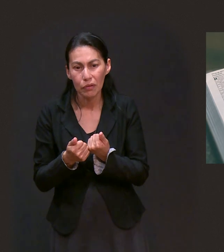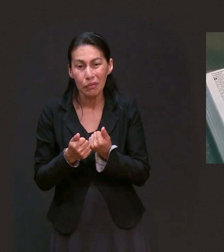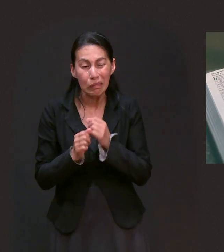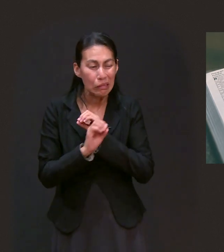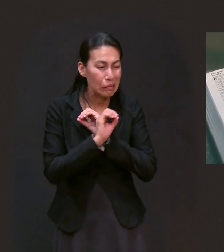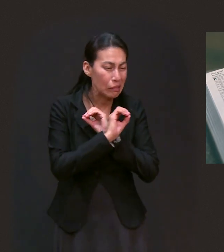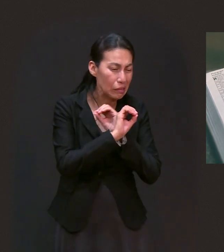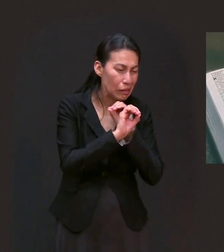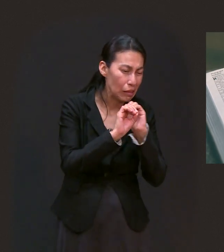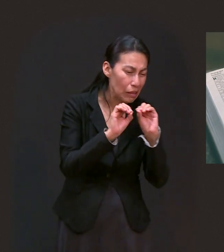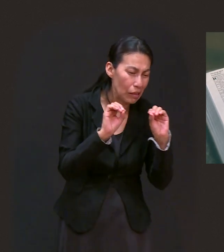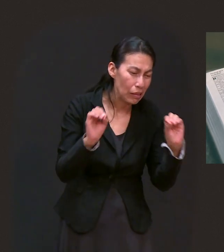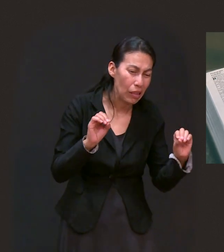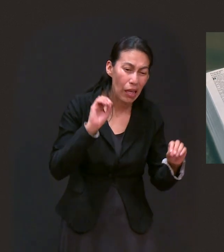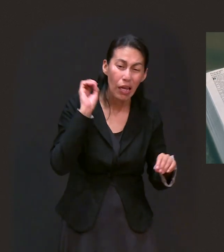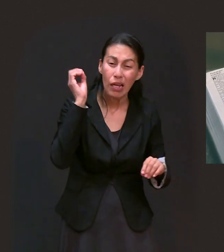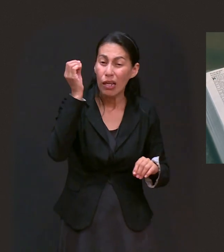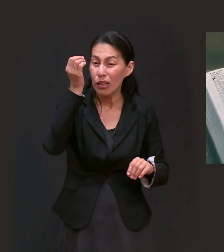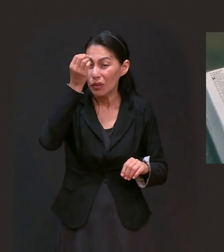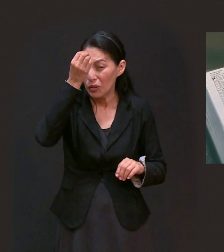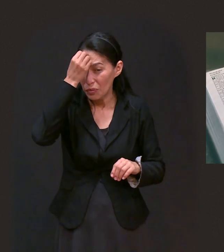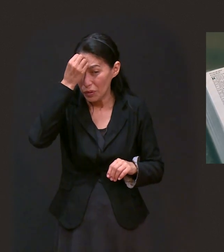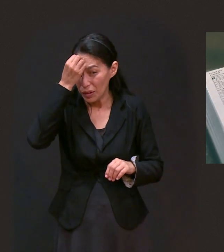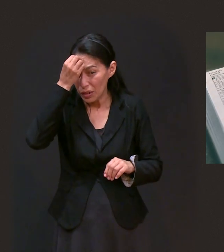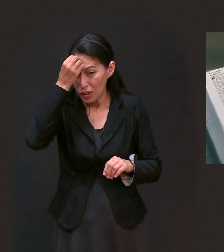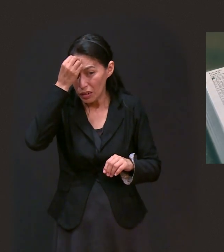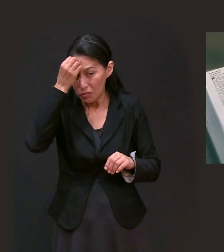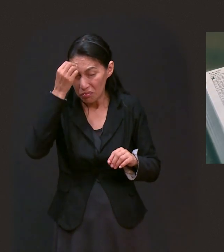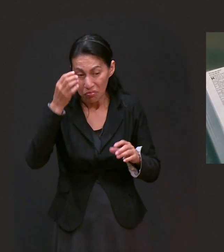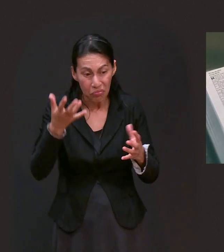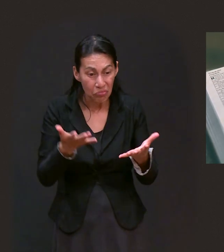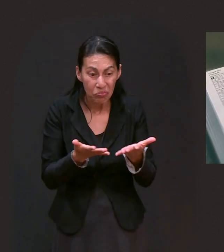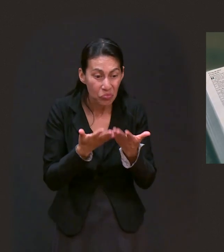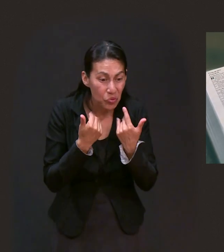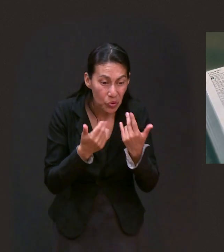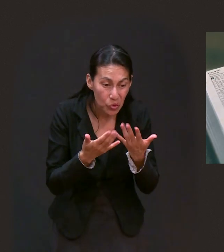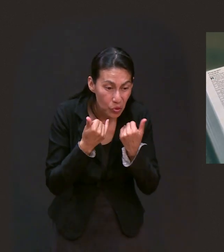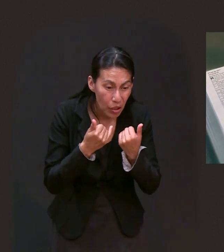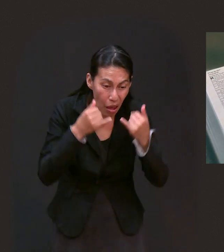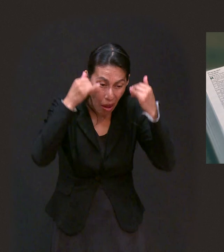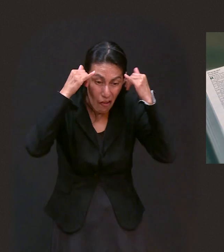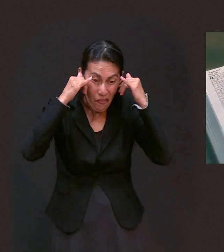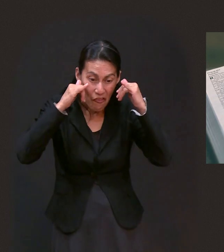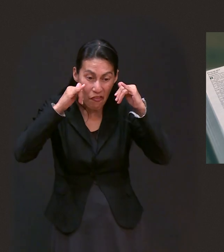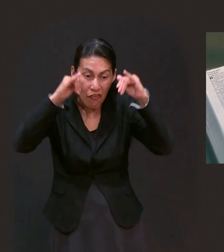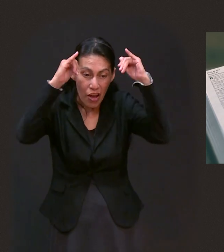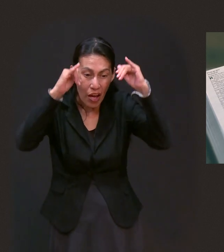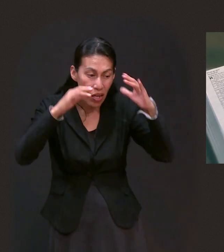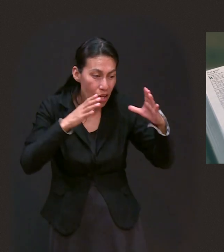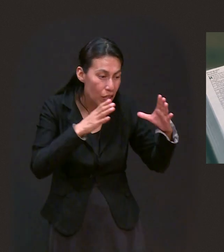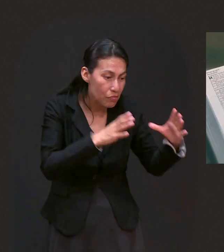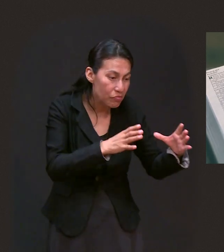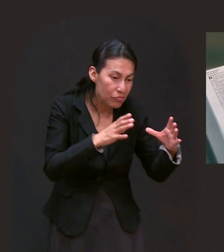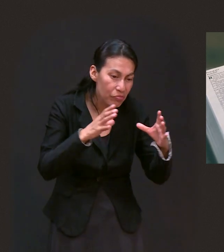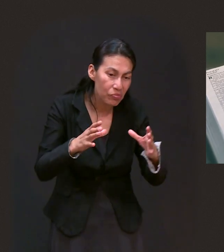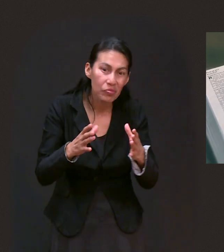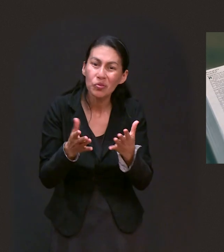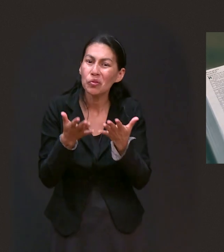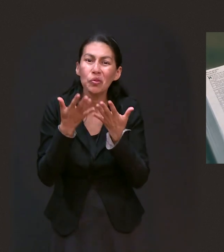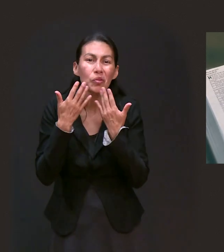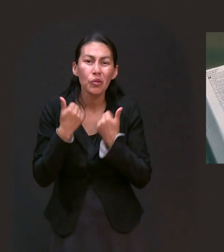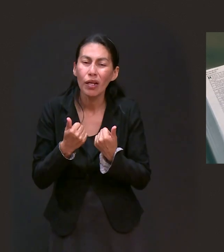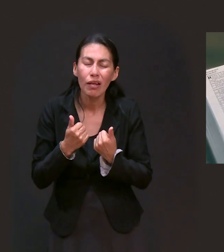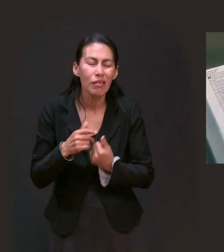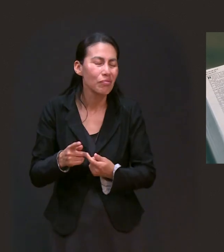y los labrados no den mantenimiento y las ovejas sean quitadas de la embajada y no haya vaca en los